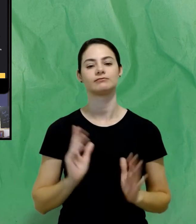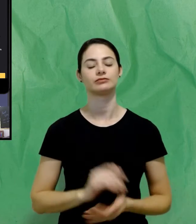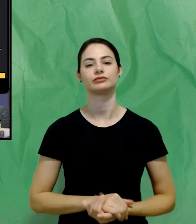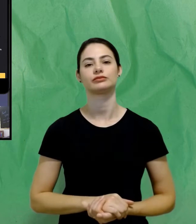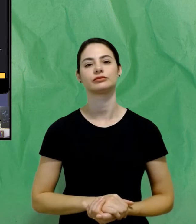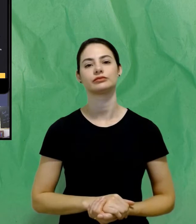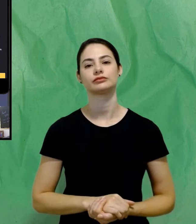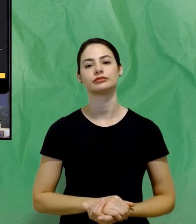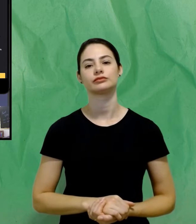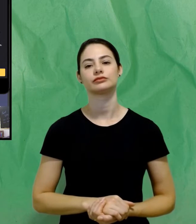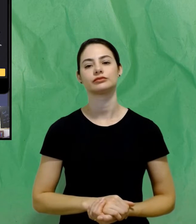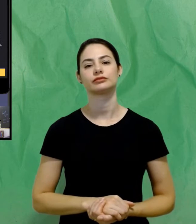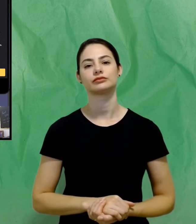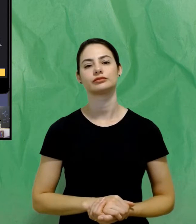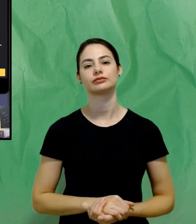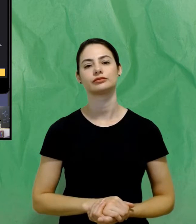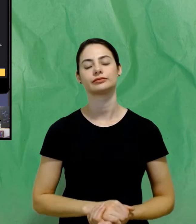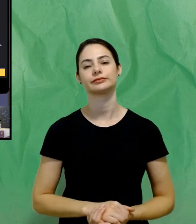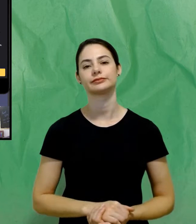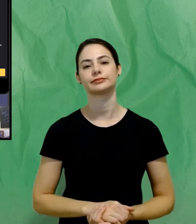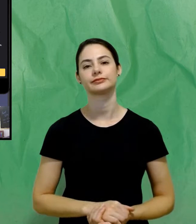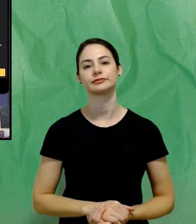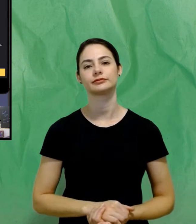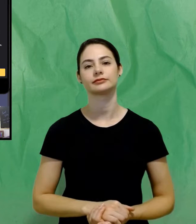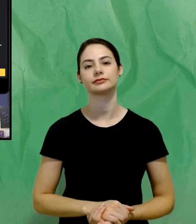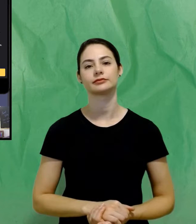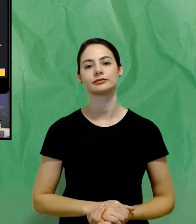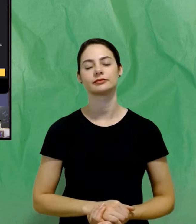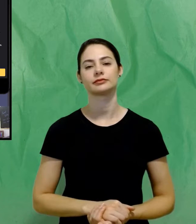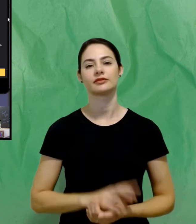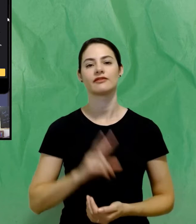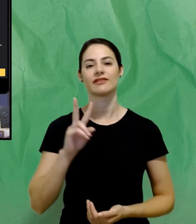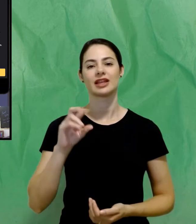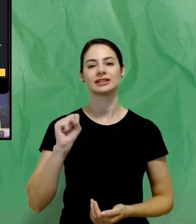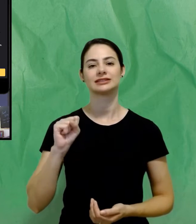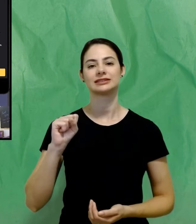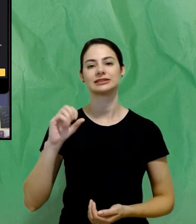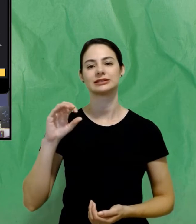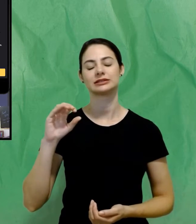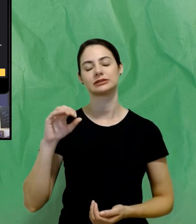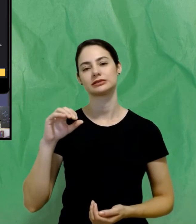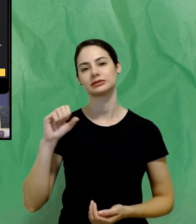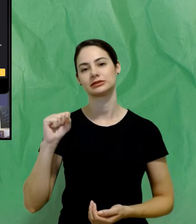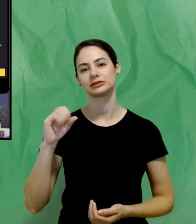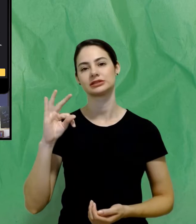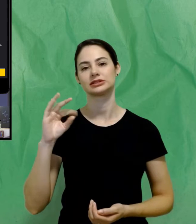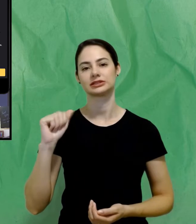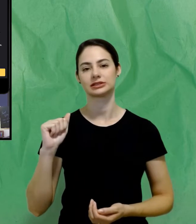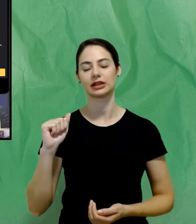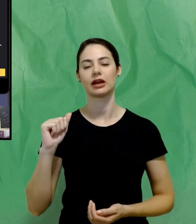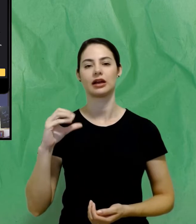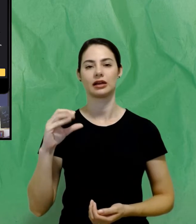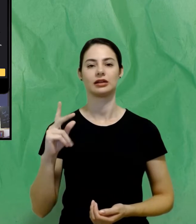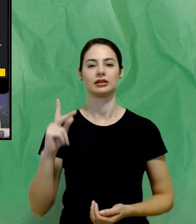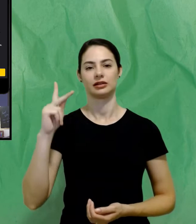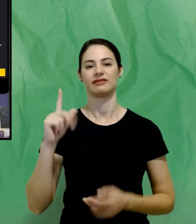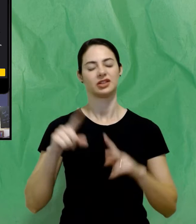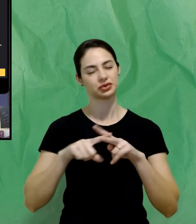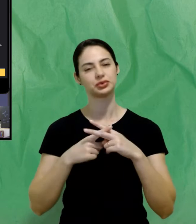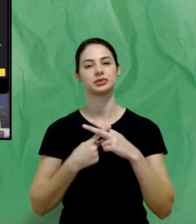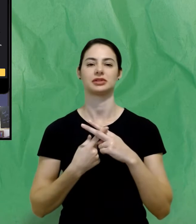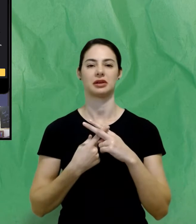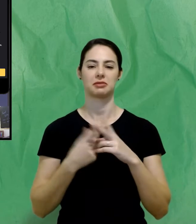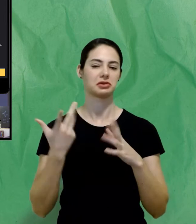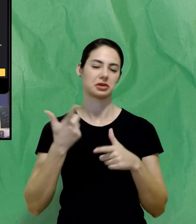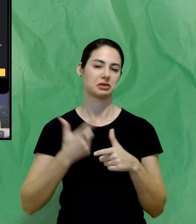Esse vstack aqui que a gente teria que tá dando uma ajustada nele, né? Para poder... Se bem que não tem problema